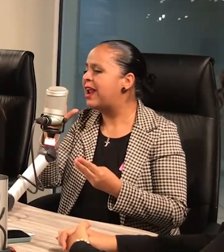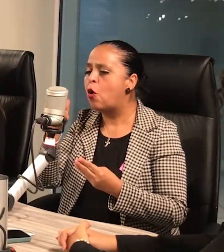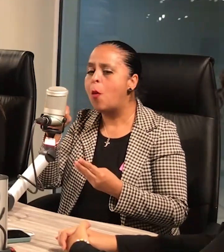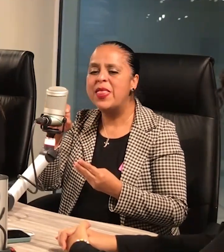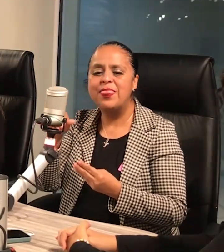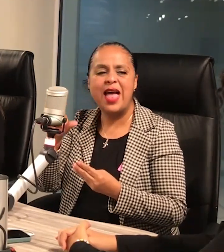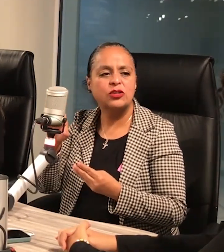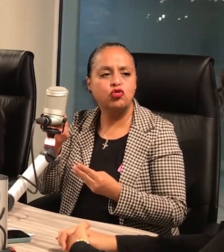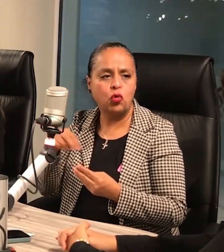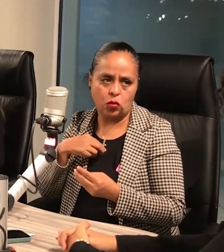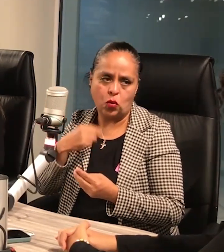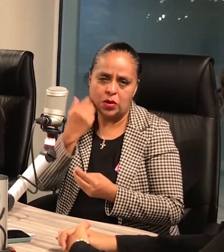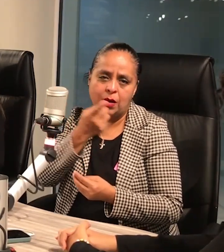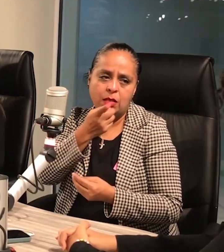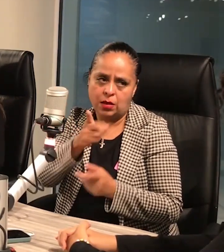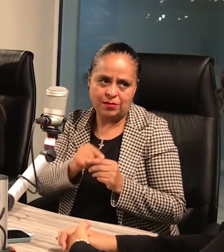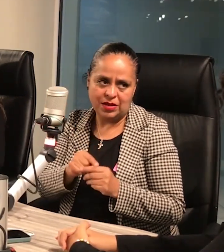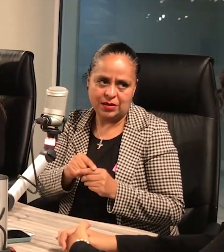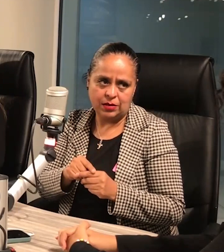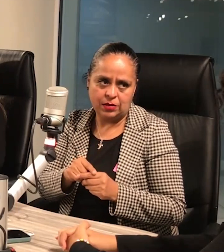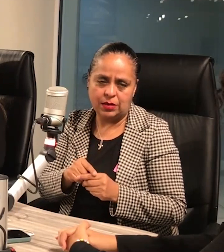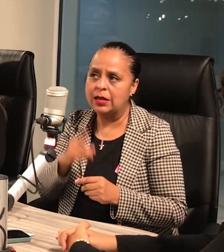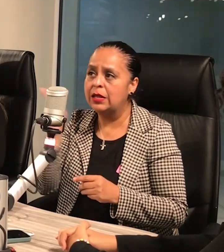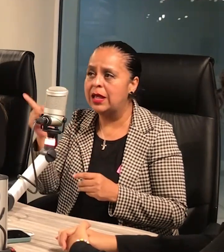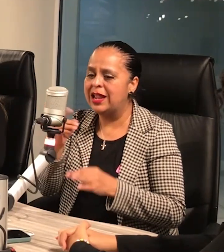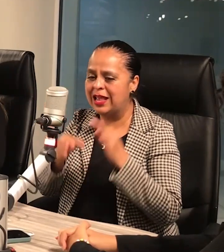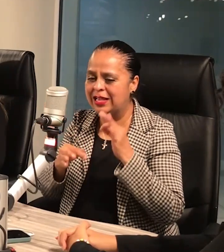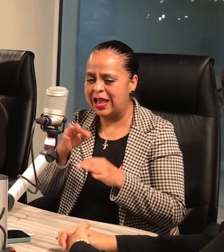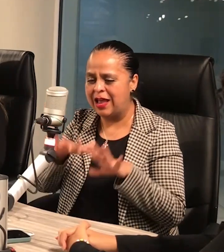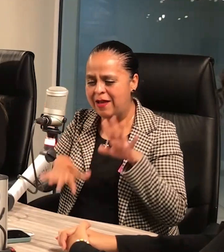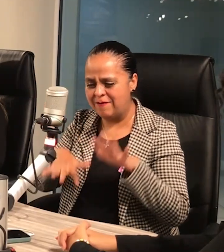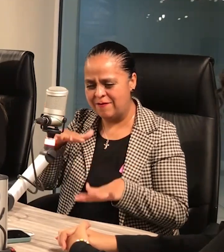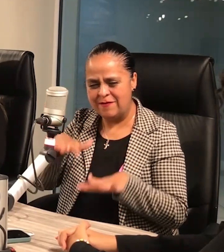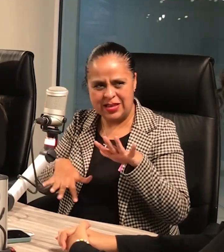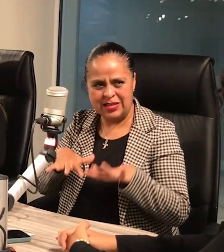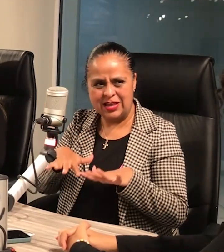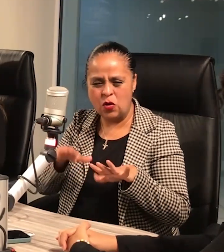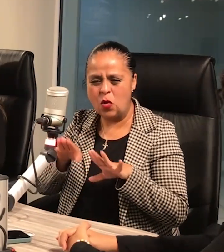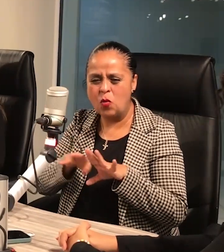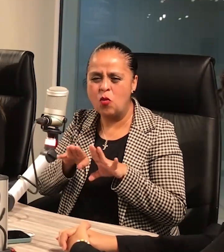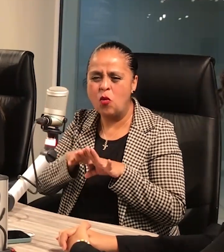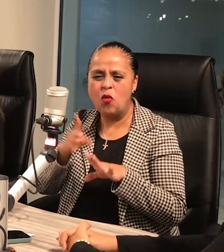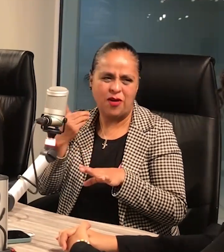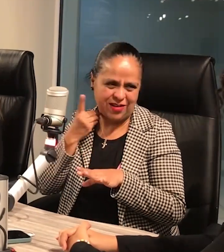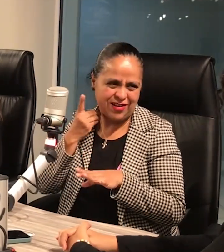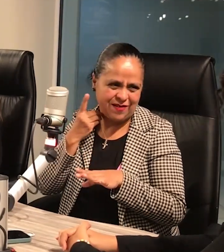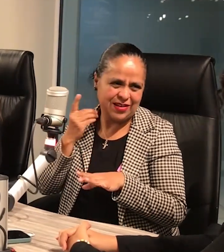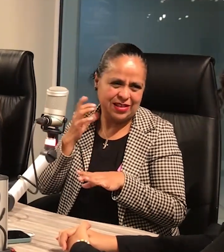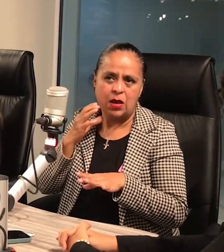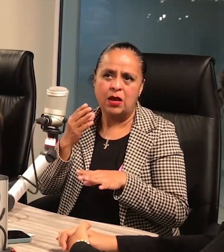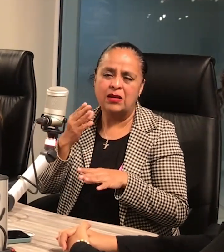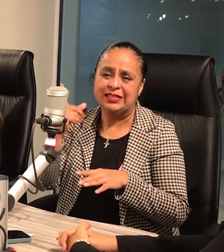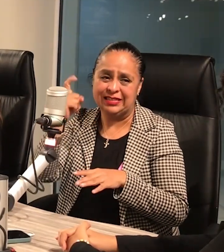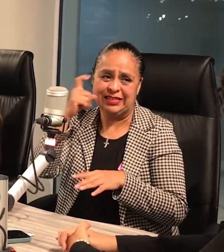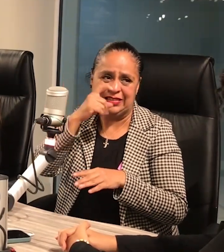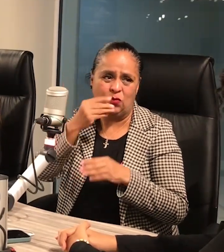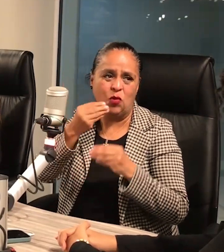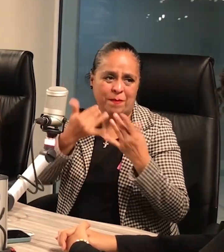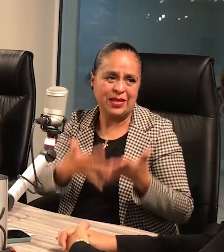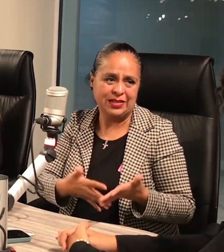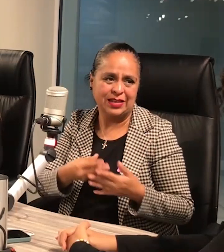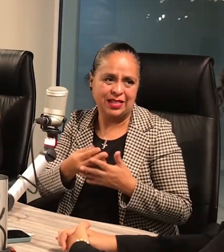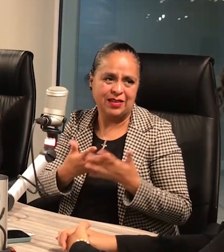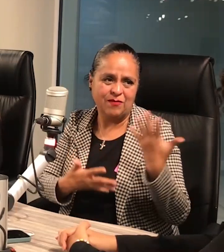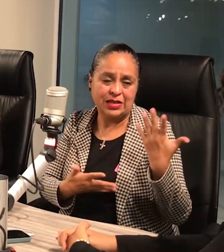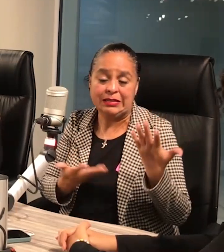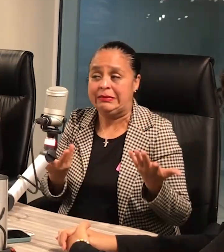recomendación los legisladores. Yo creo que a veces como legislador es complicado por toda la agenda legislativa de que de por